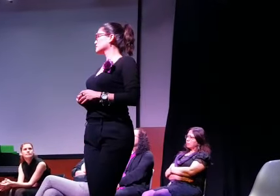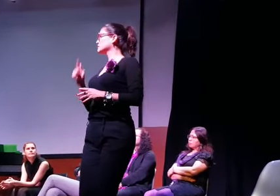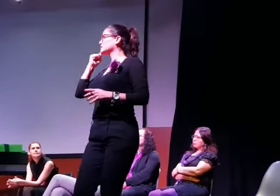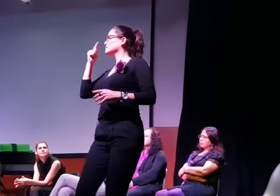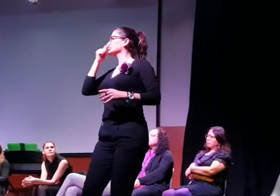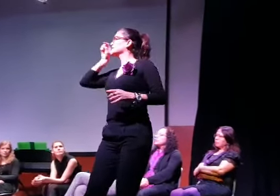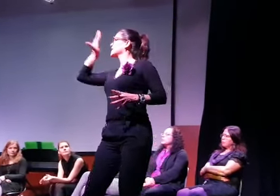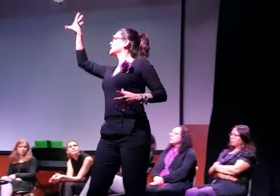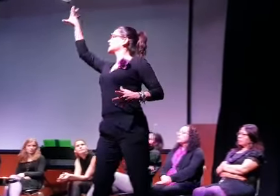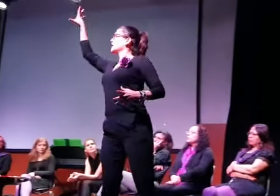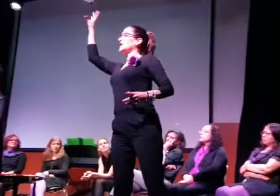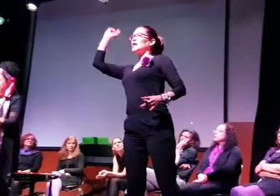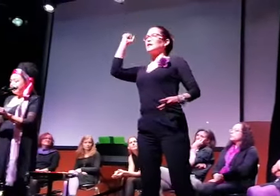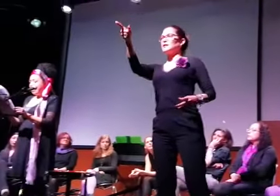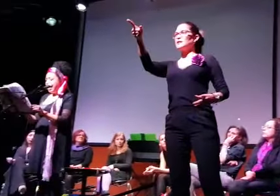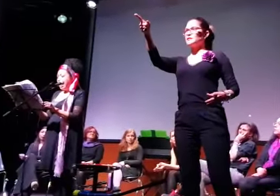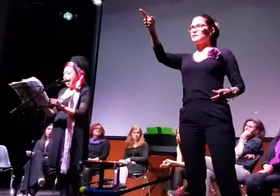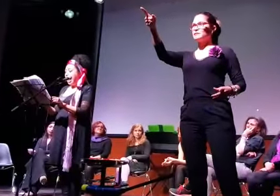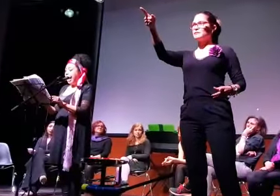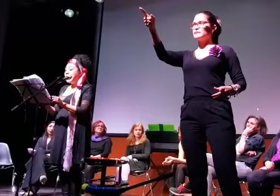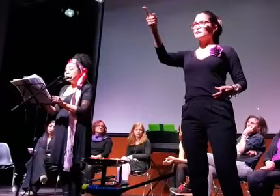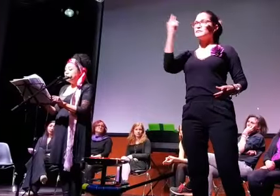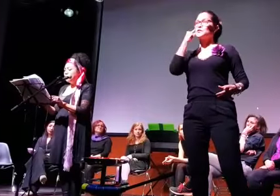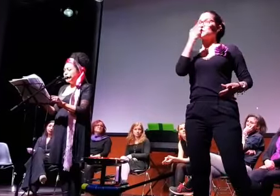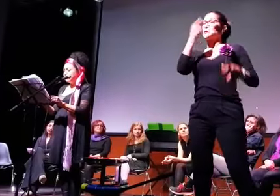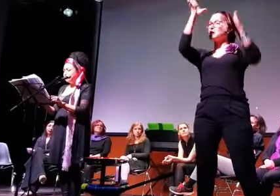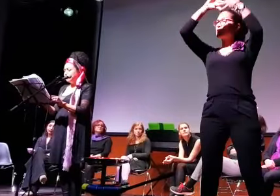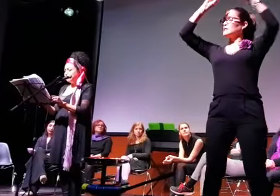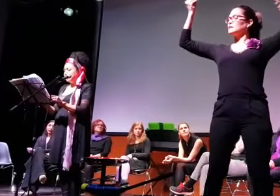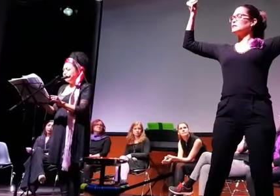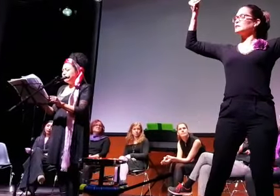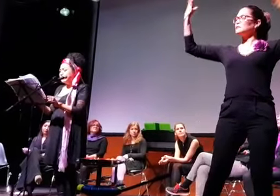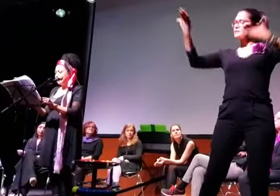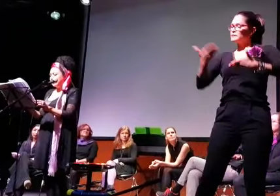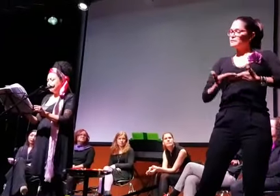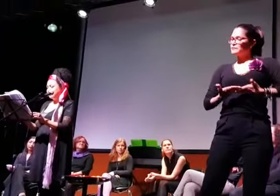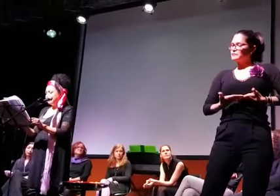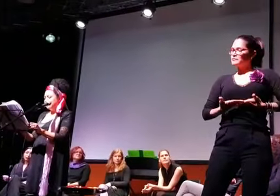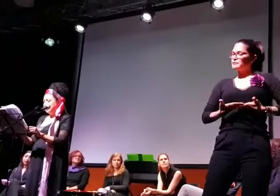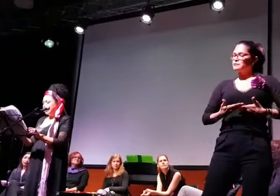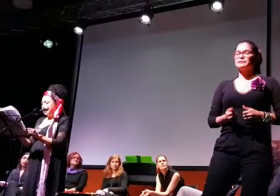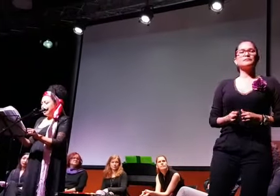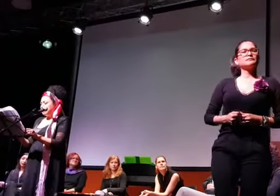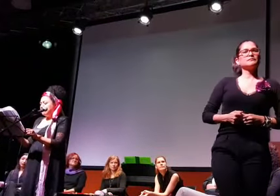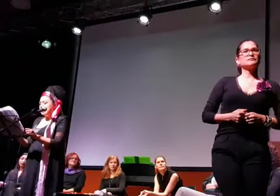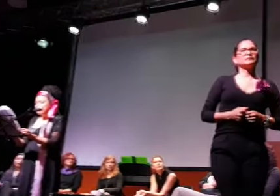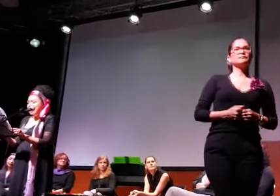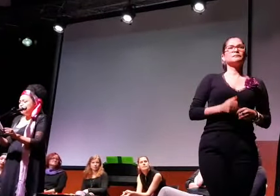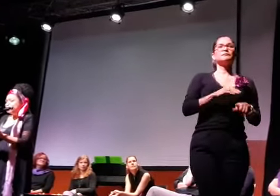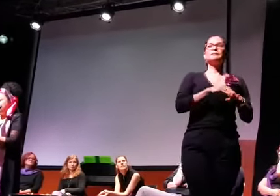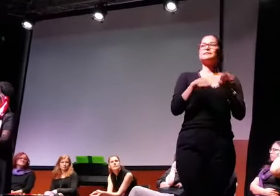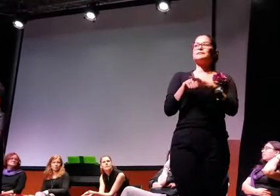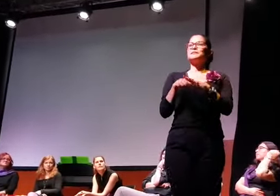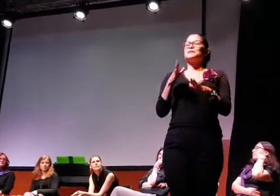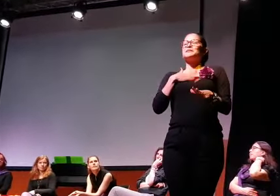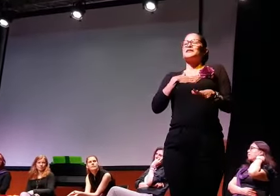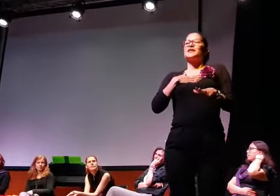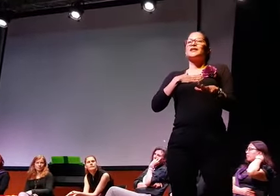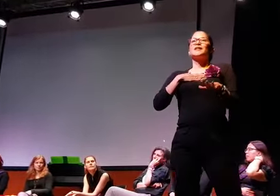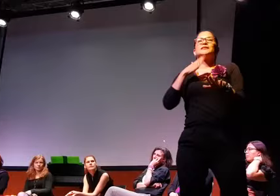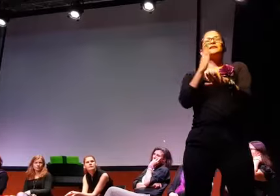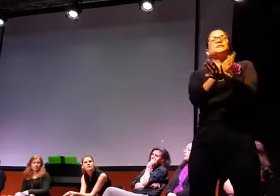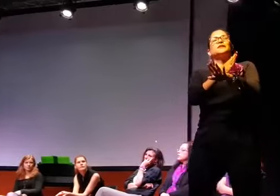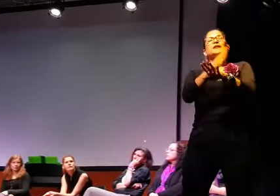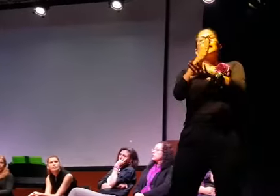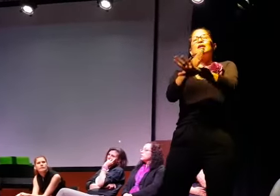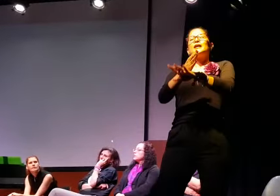Mis ojos te gritan. A las nubes invitan. Mis manos vuelan.